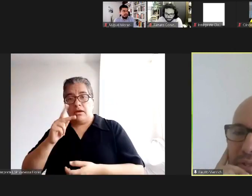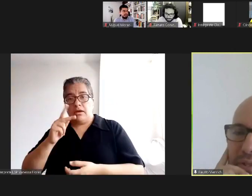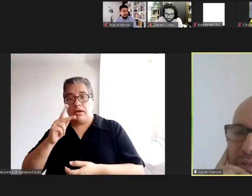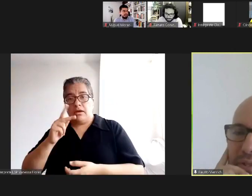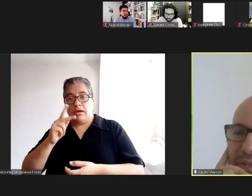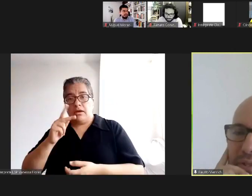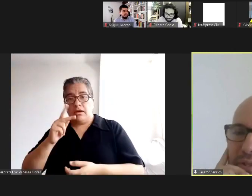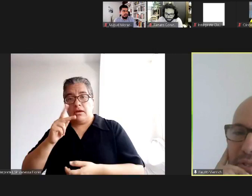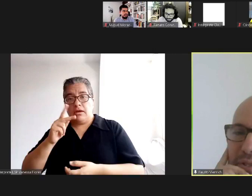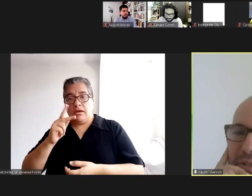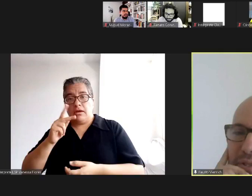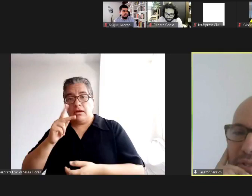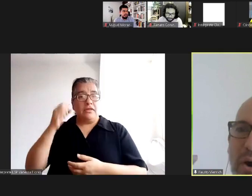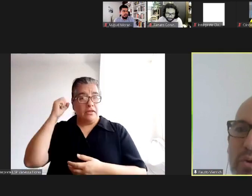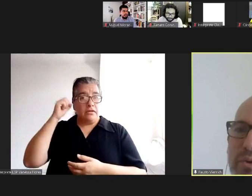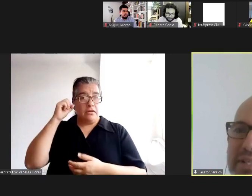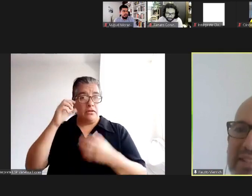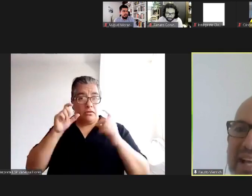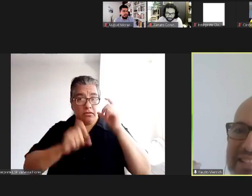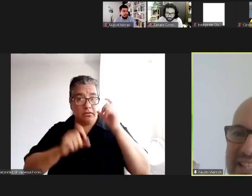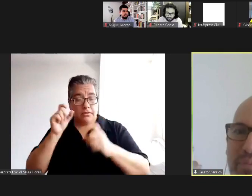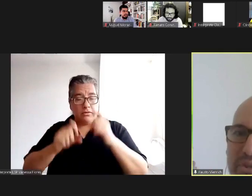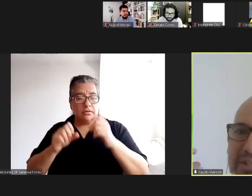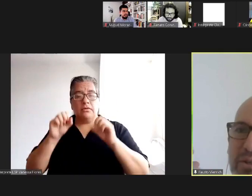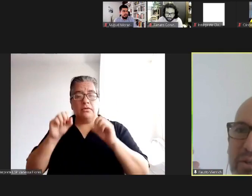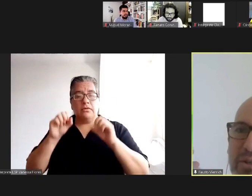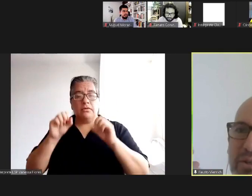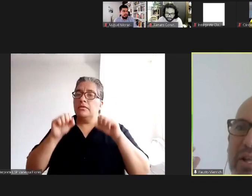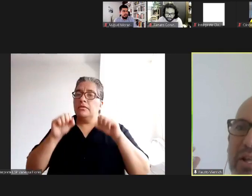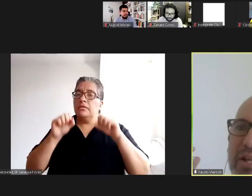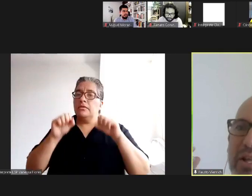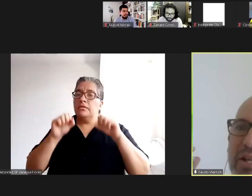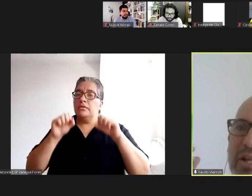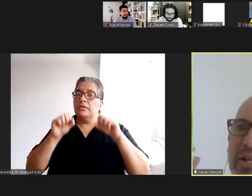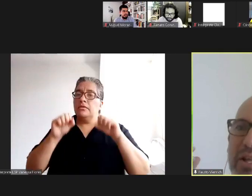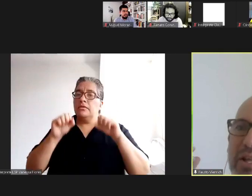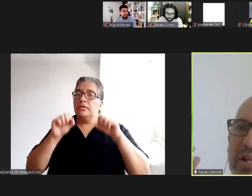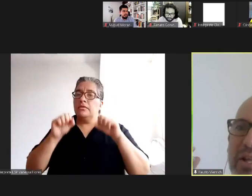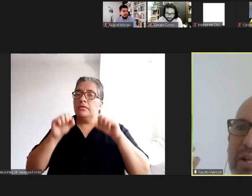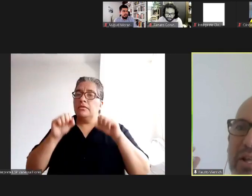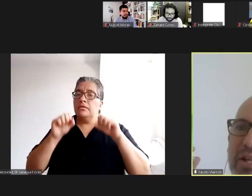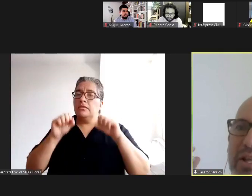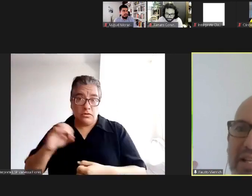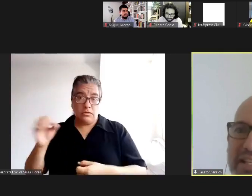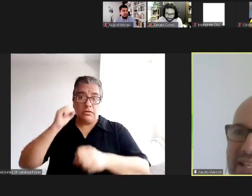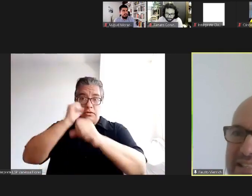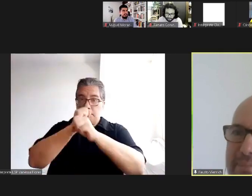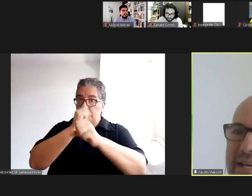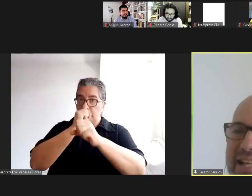mencionaba, si bien es cierto, aún no está 100% garantizado el tema o aspectos claves como el tema de la